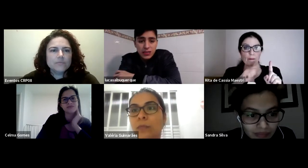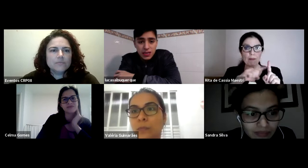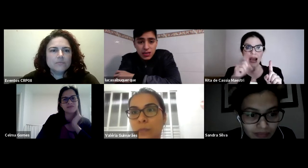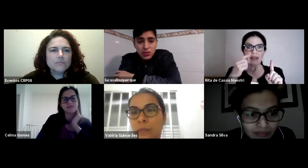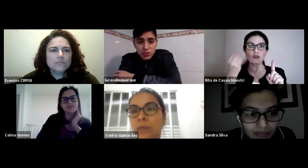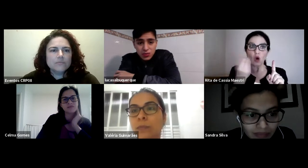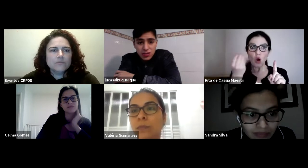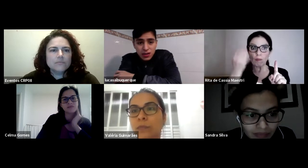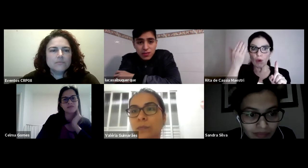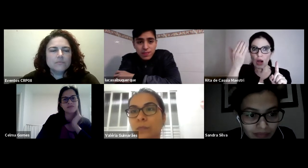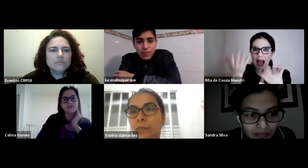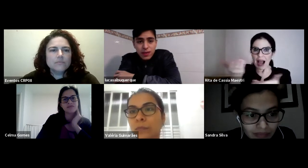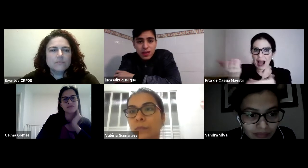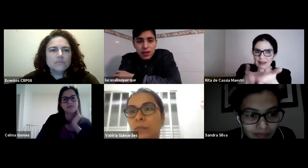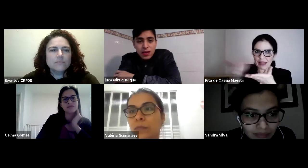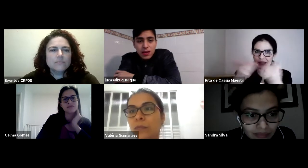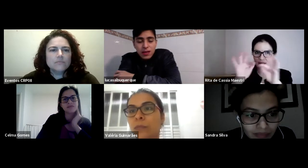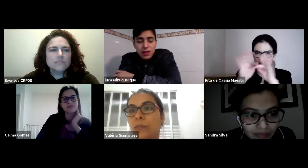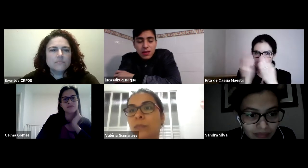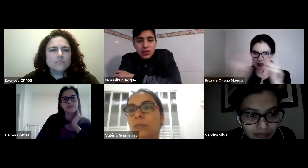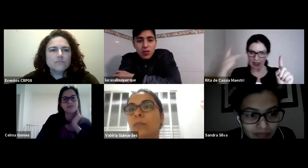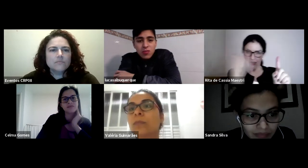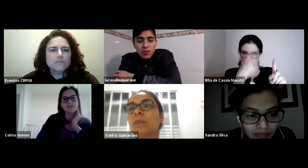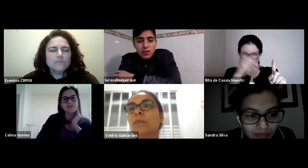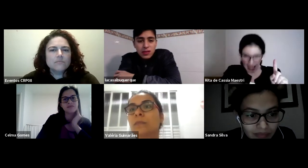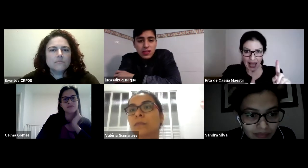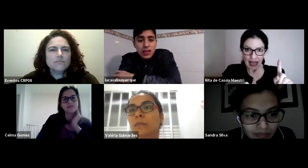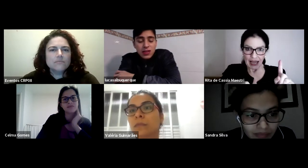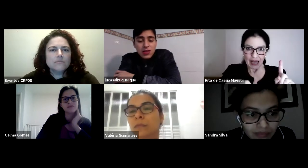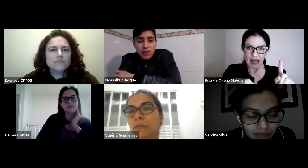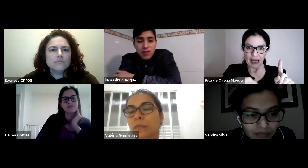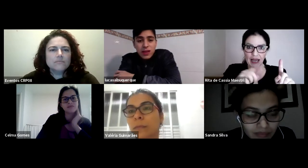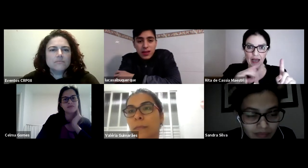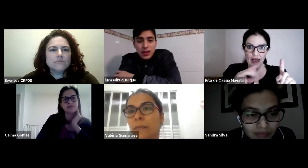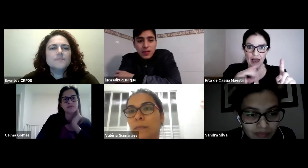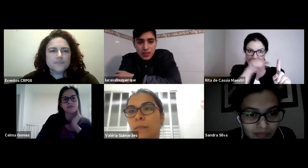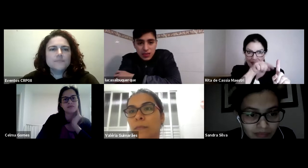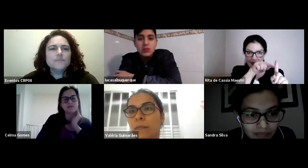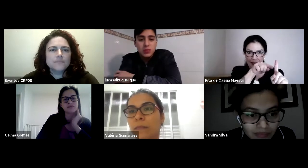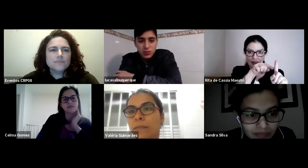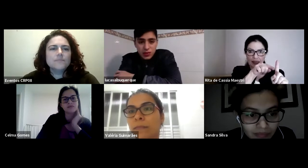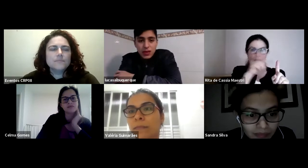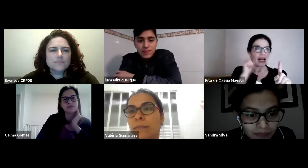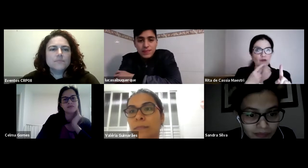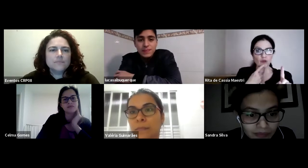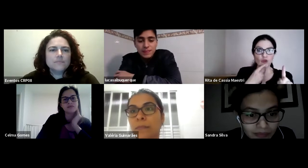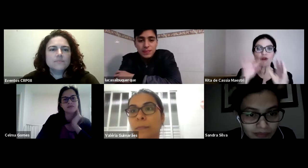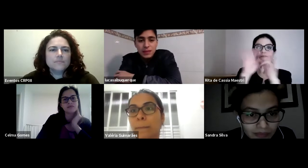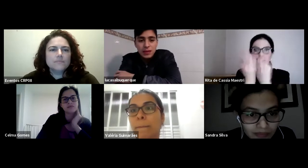O paciente ele é surdo, certo? Mas como interagir com a família desse paciente surdo,